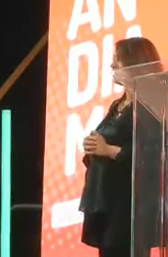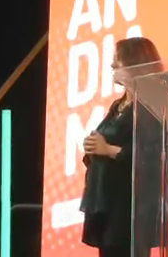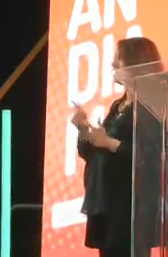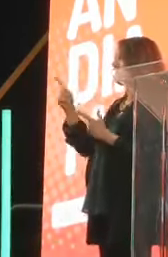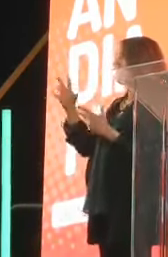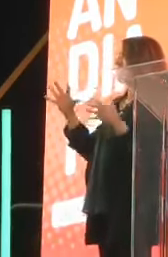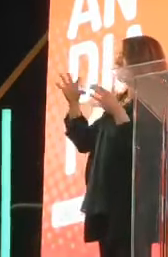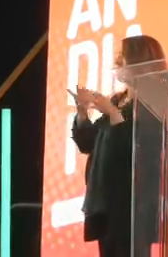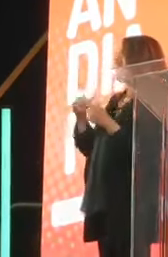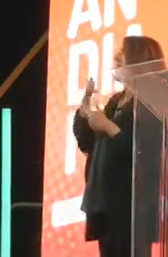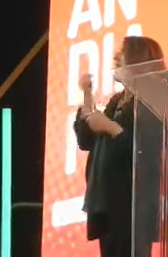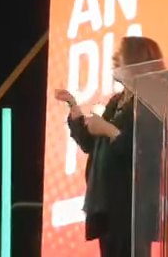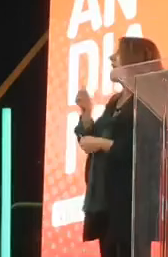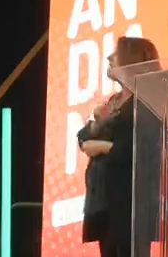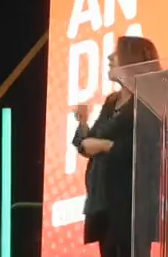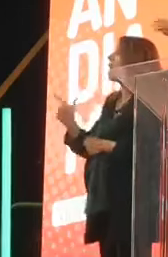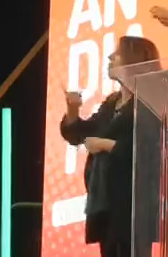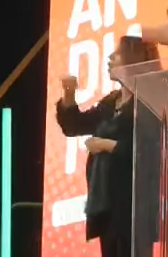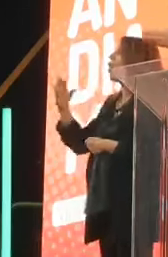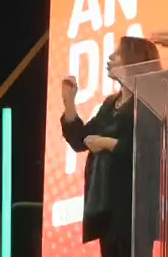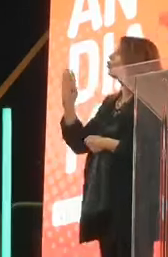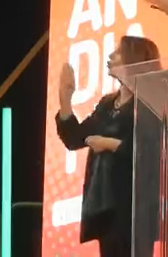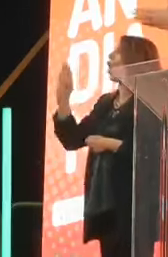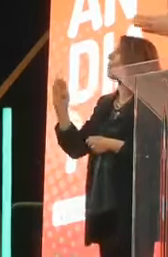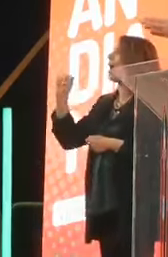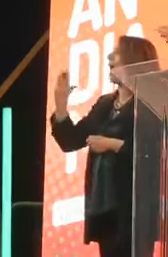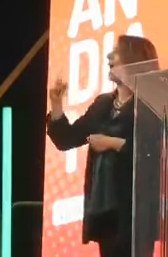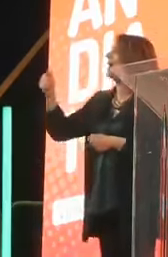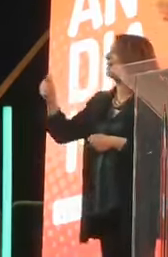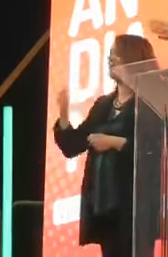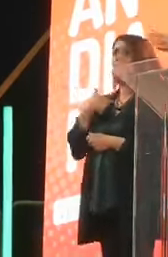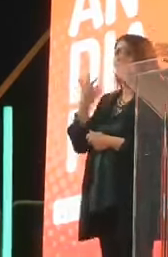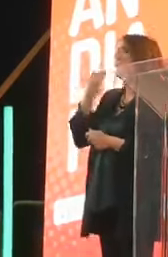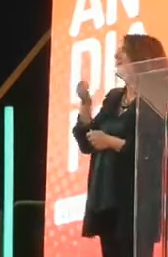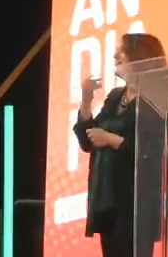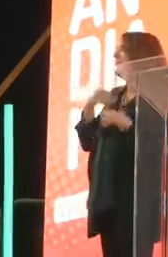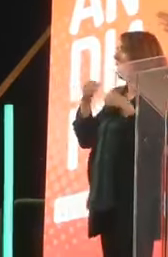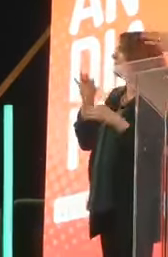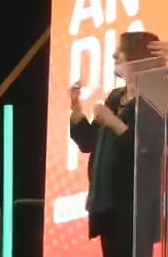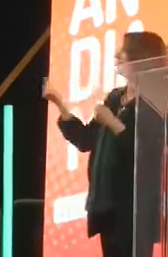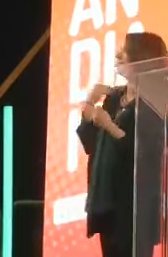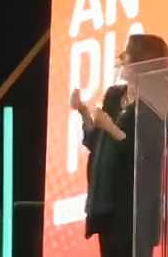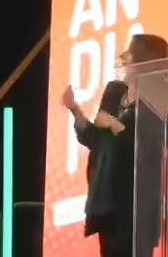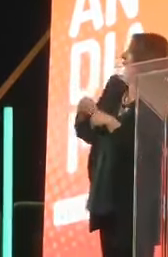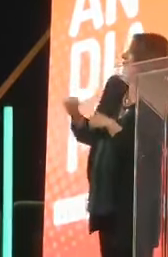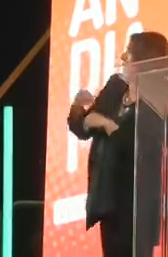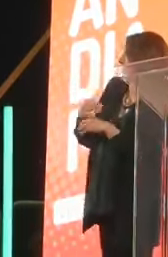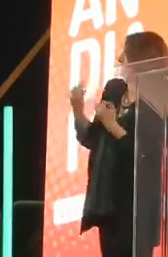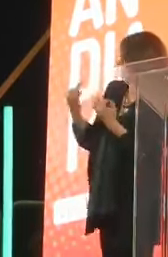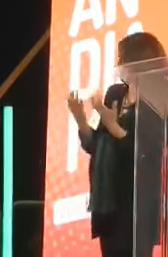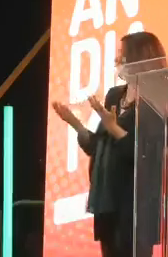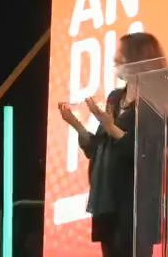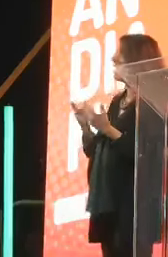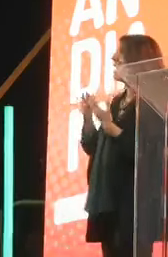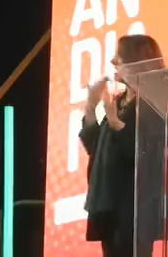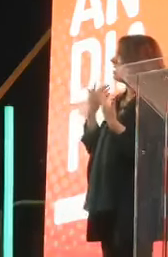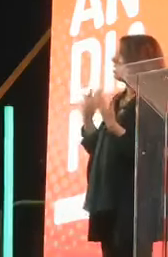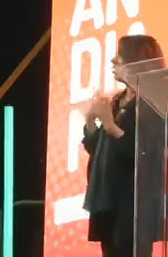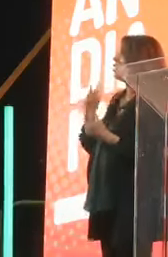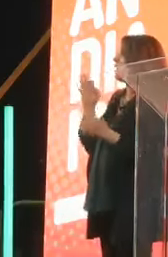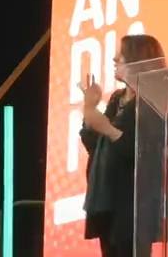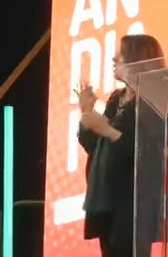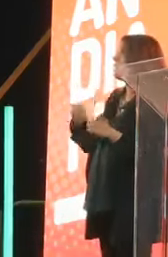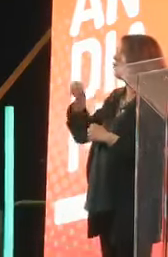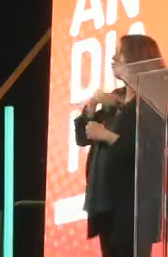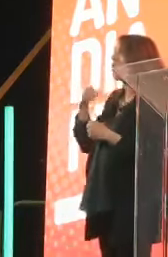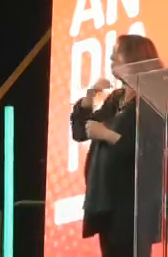Grazie. Giustamente c'è sempre il compagno che aggiunge una cosa in più. Bene, dicevo, se noi abbiamo negli occhi